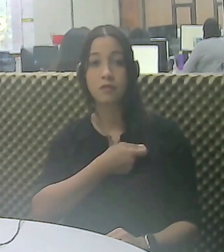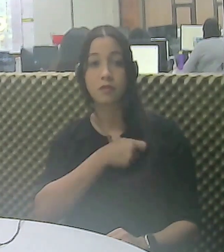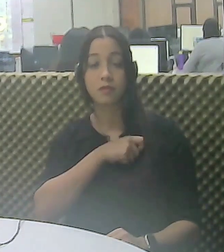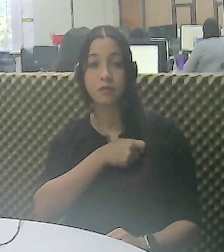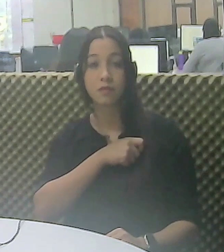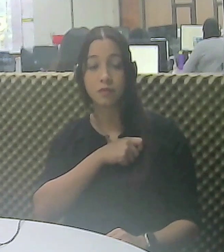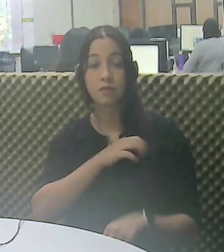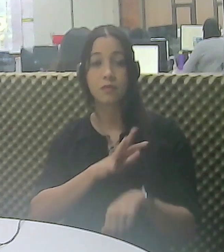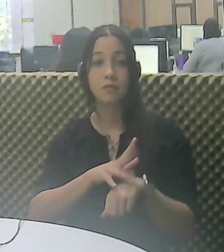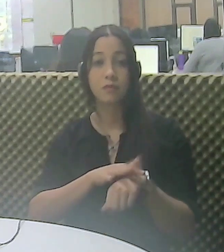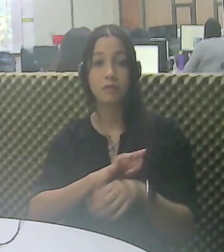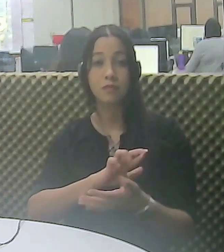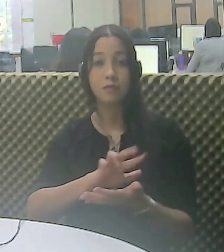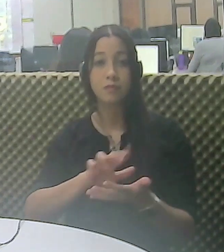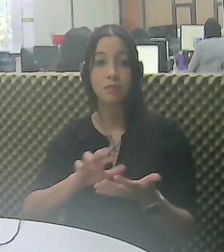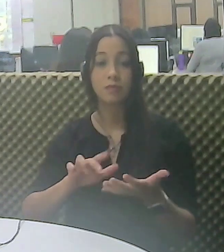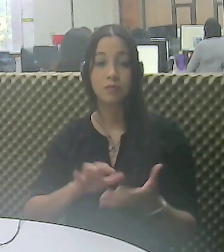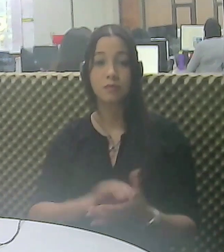endemias, entre outros.